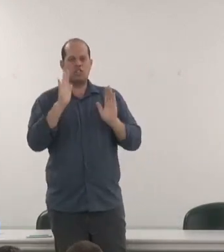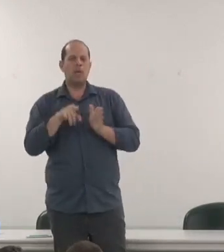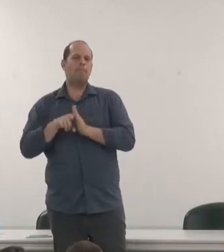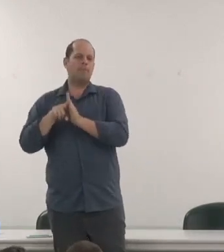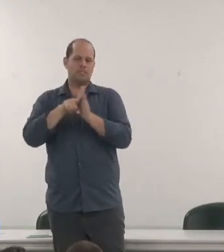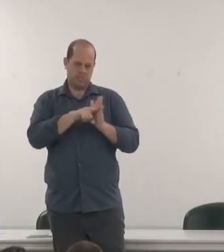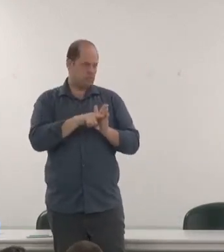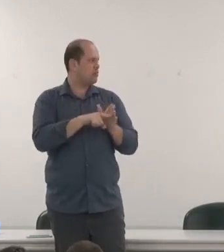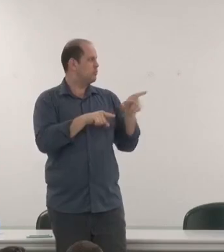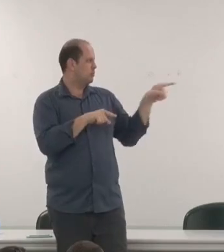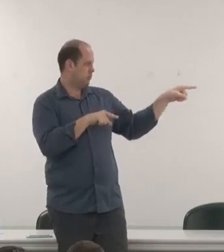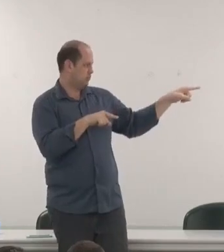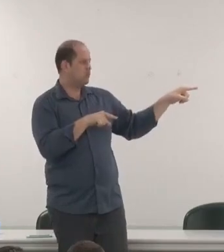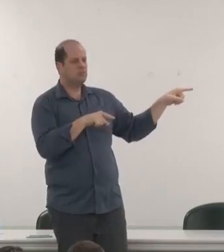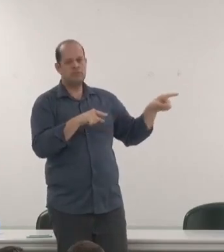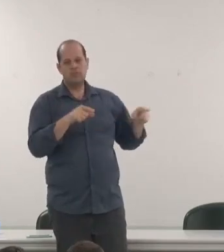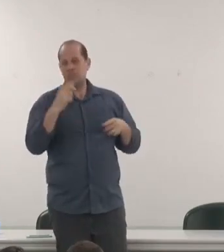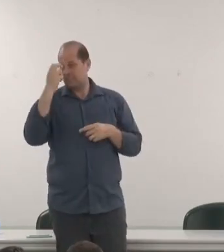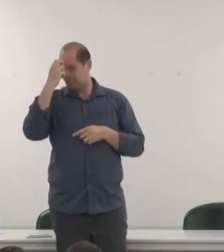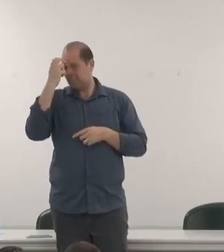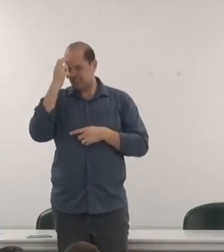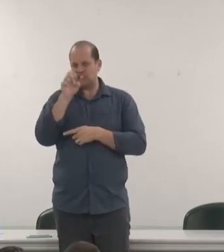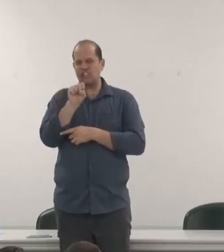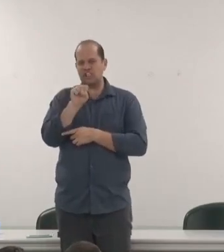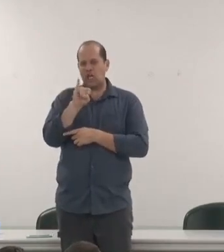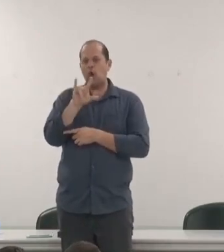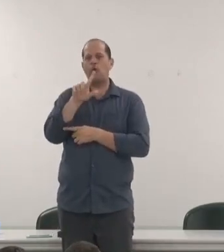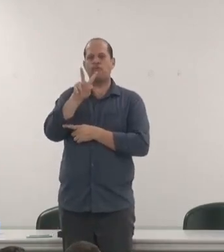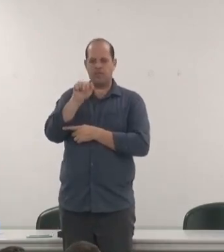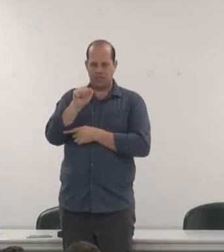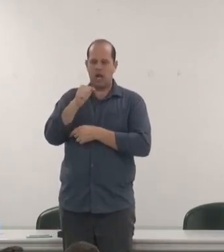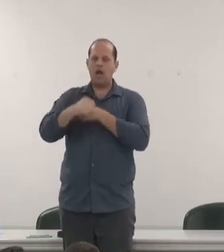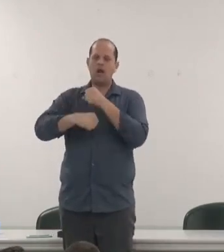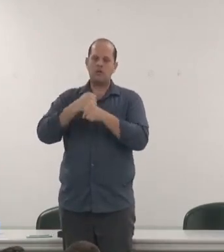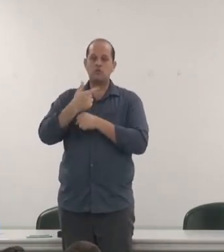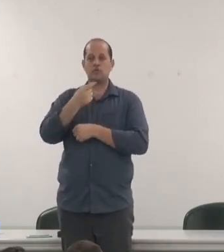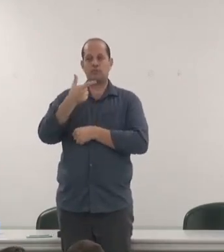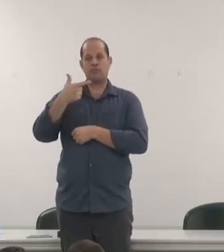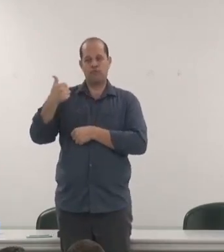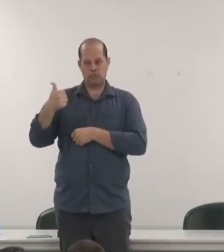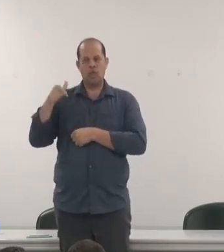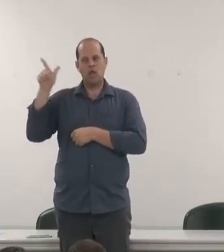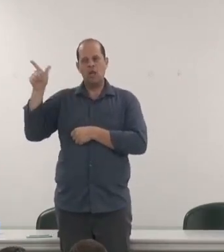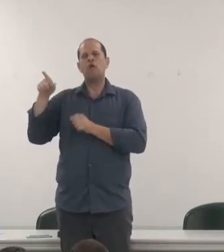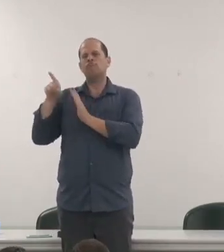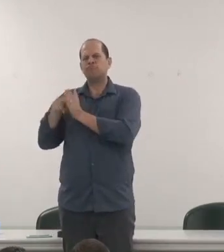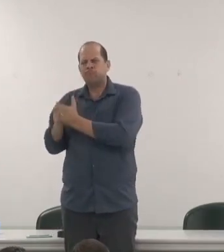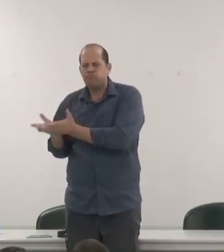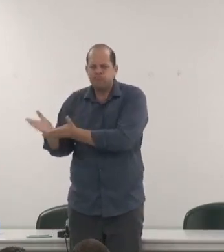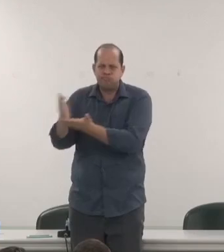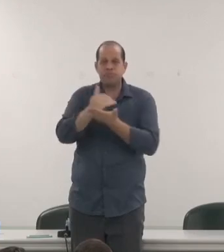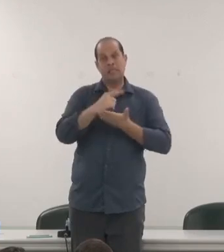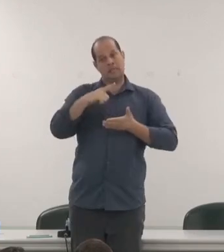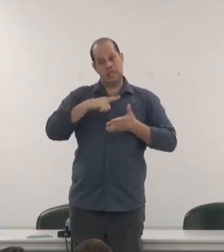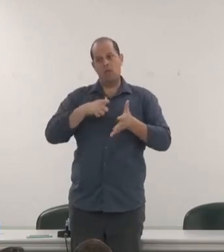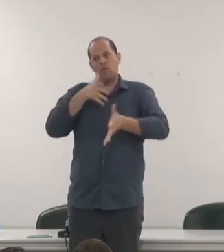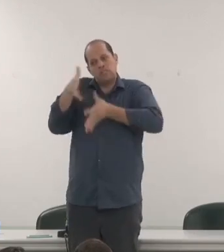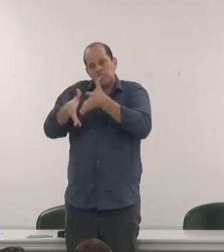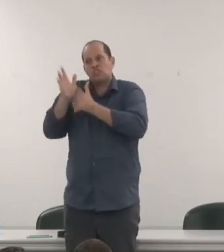que a gente tem corpos coletados, por exemplo, em torno de 200. E Silva, em 2021, faz uma